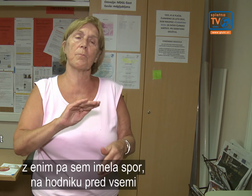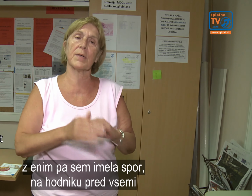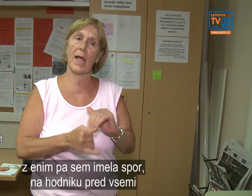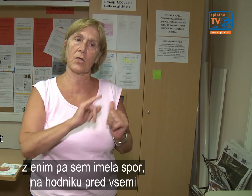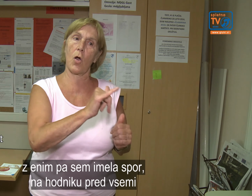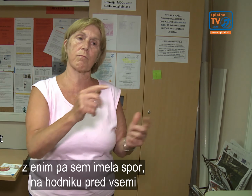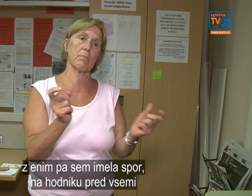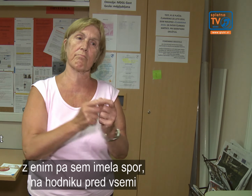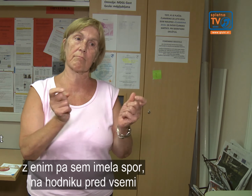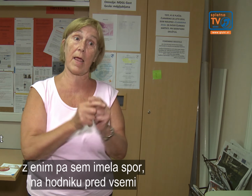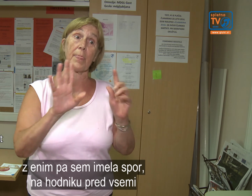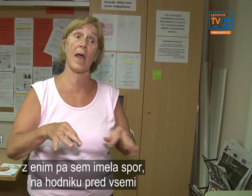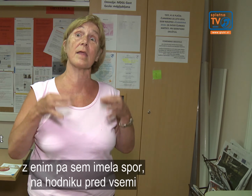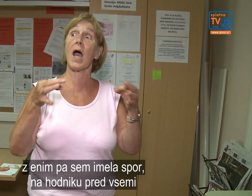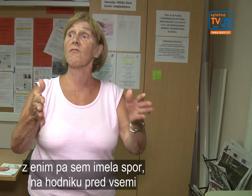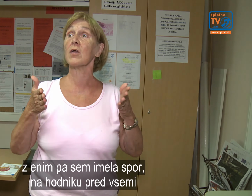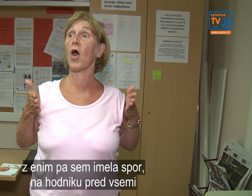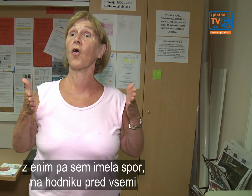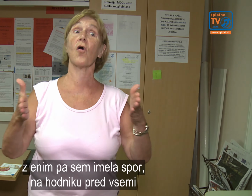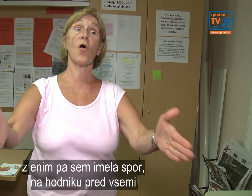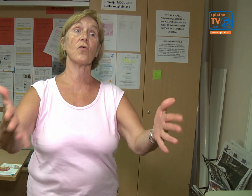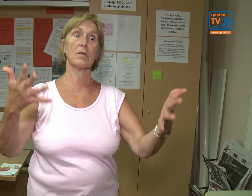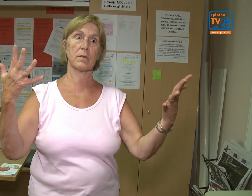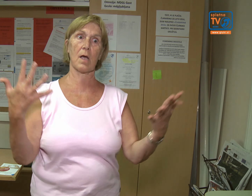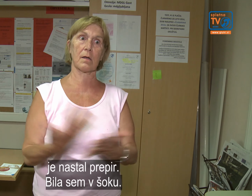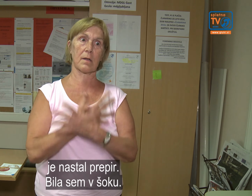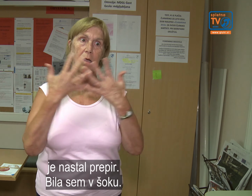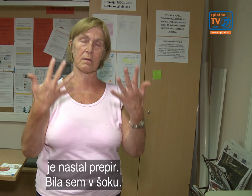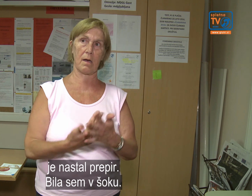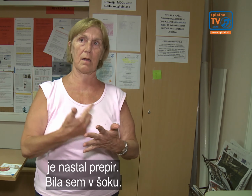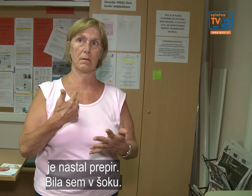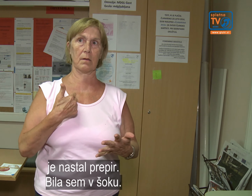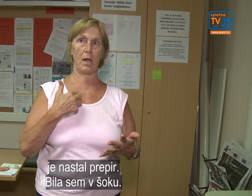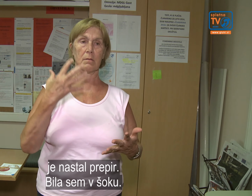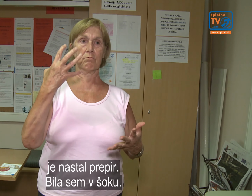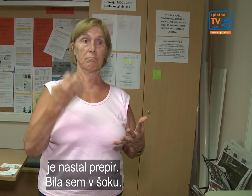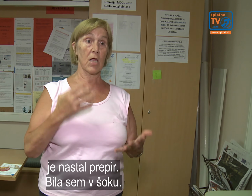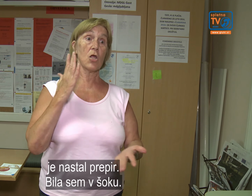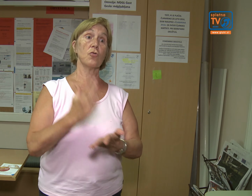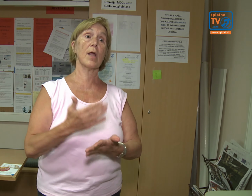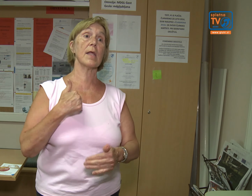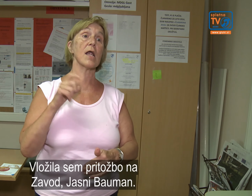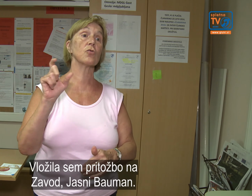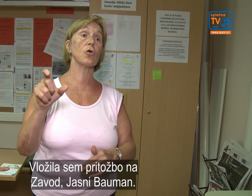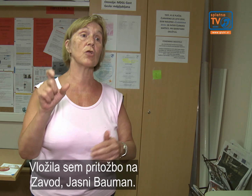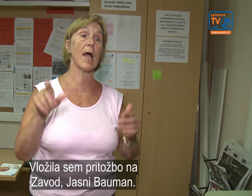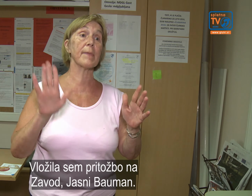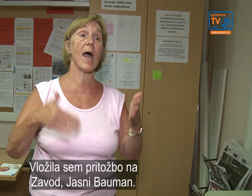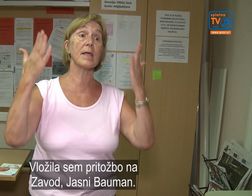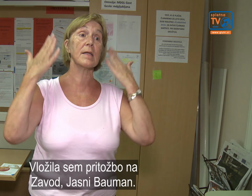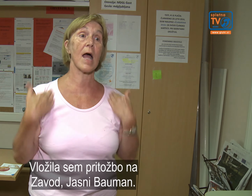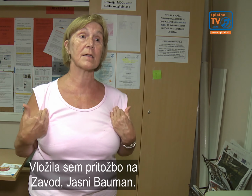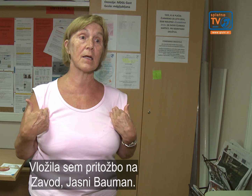so prijazno, ampak na javna hodnica, ko rekala, če jaz to